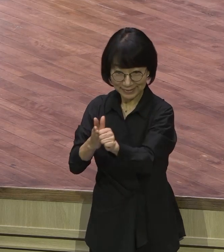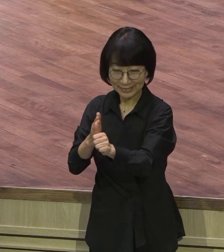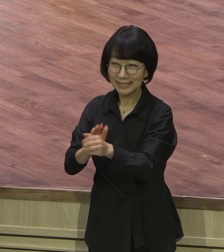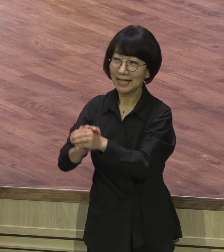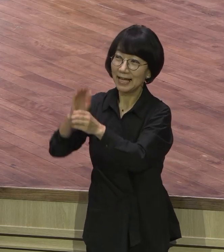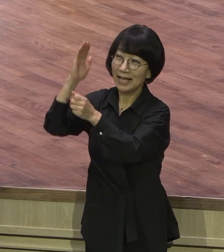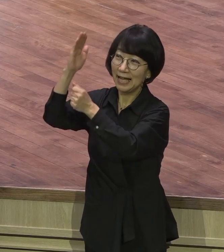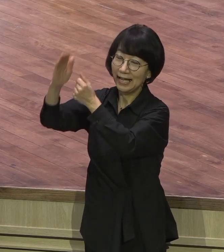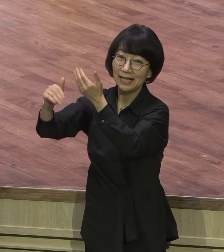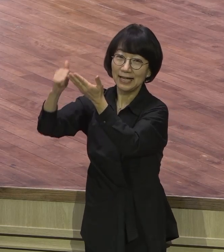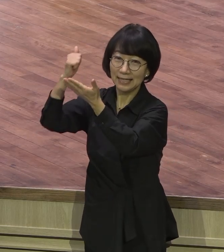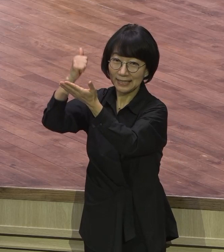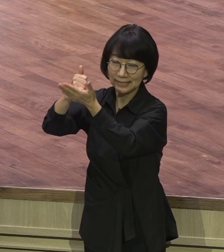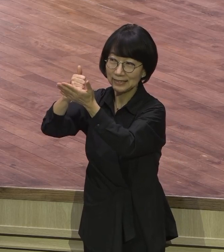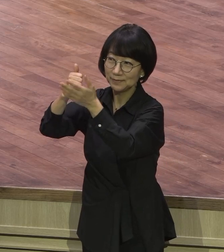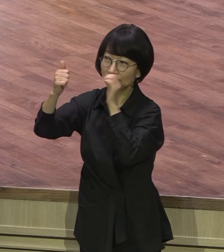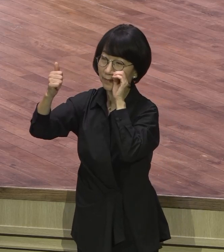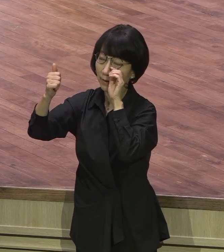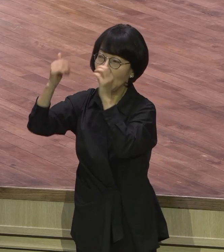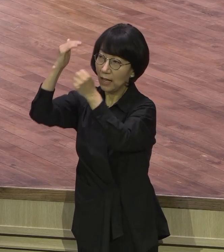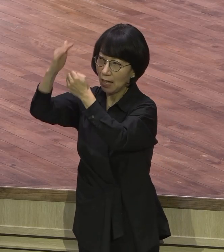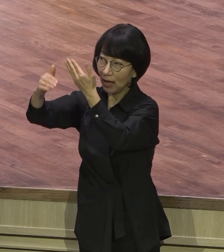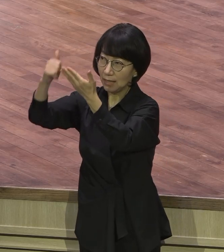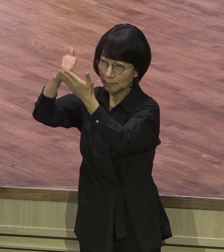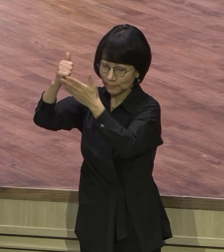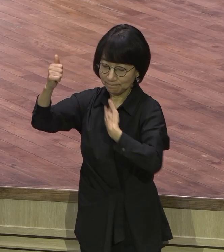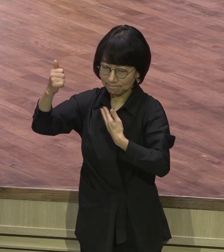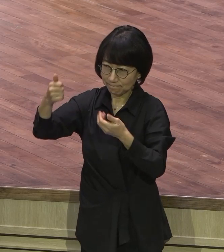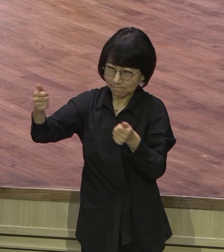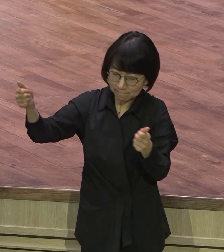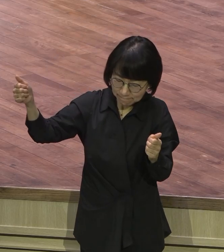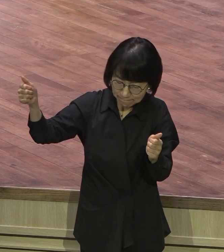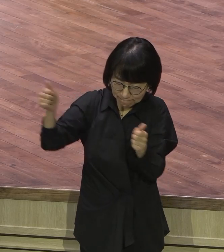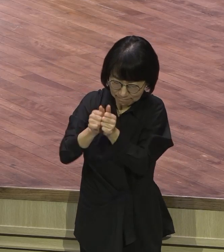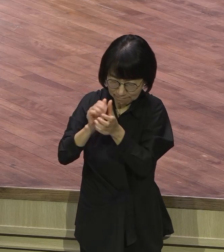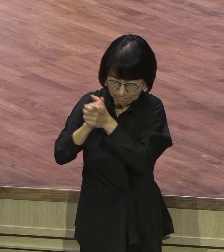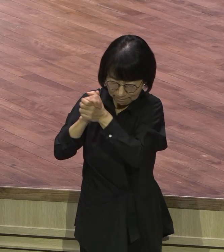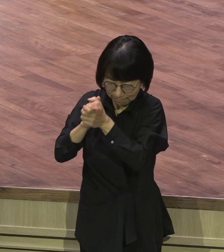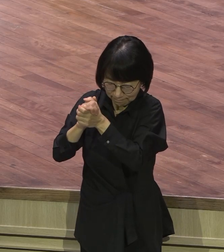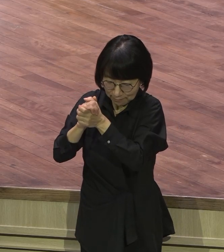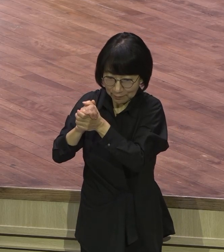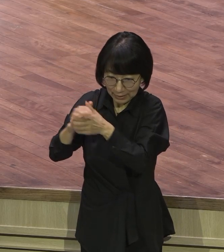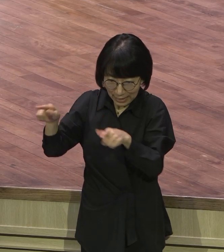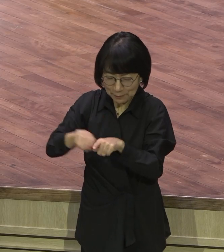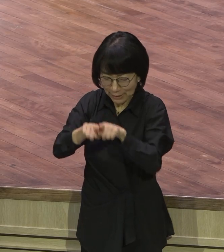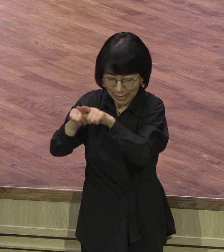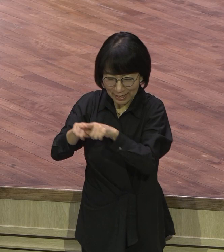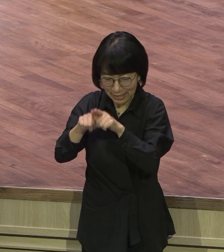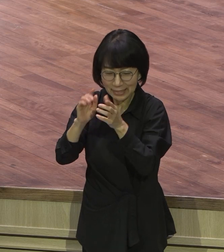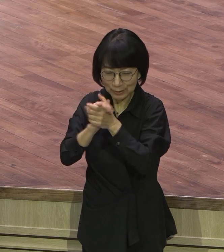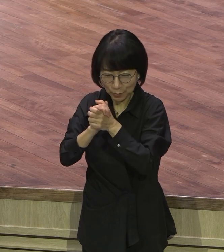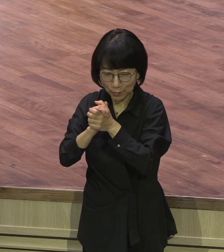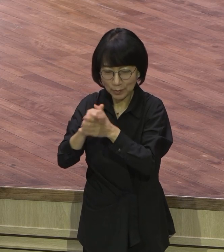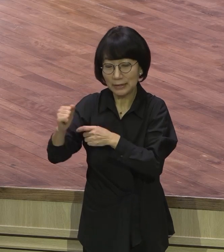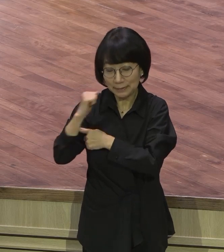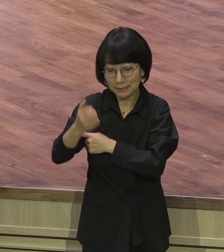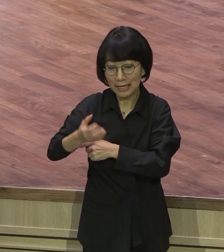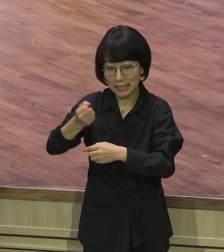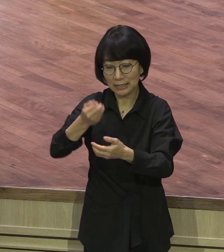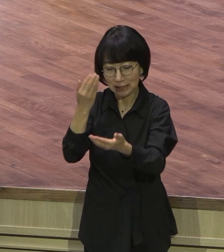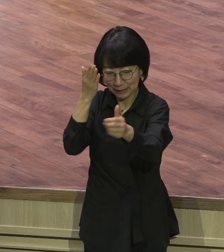영적 생동은 넘치고 기도는 사람의 짝이다 사업하는 분들 그냥 기분 따라 감정 따라 사람 말 듣고 하지 말고 하나님의 말씀